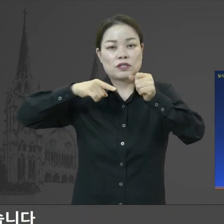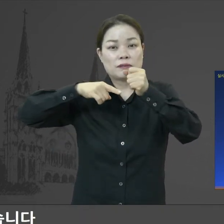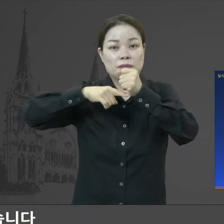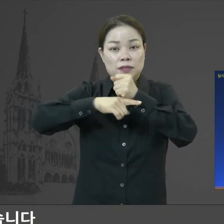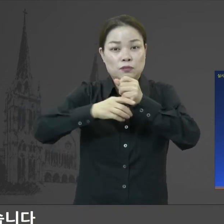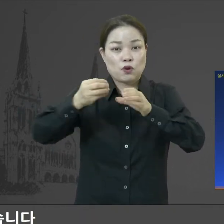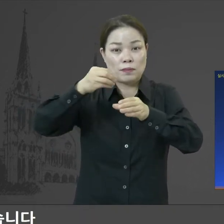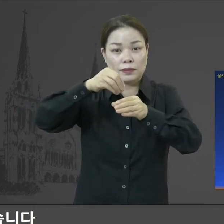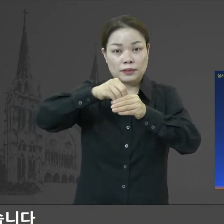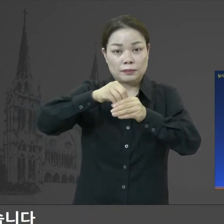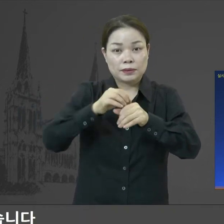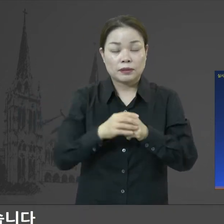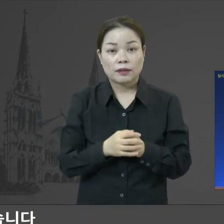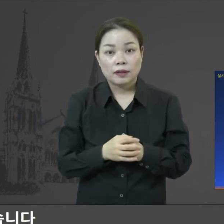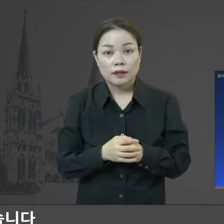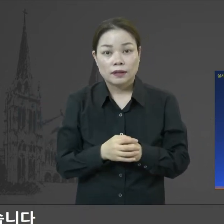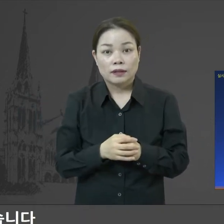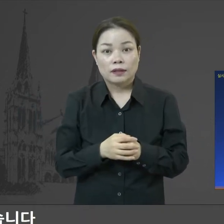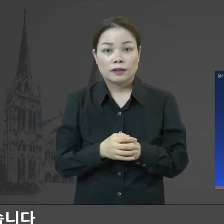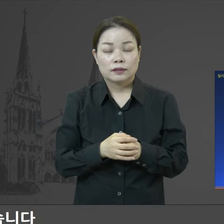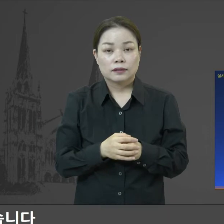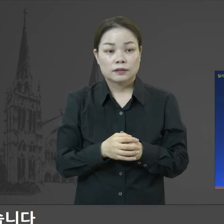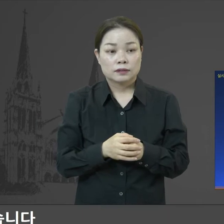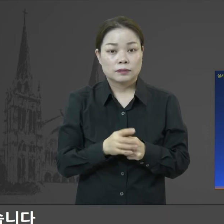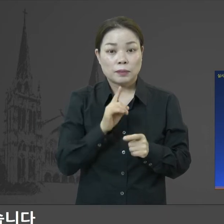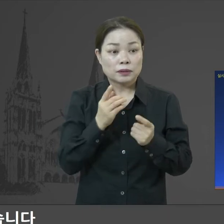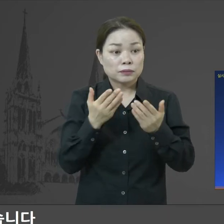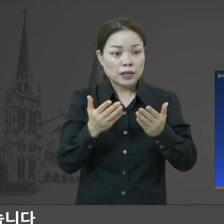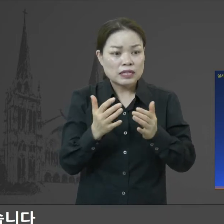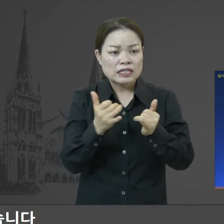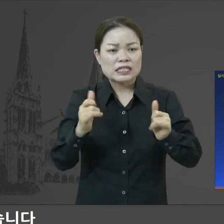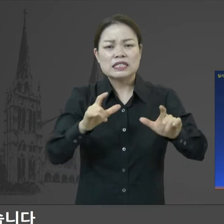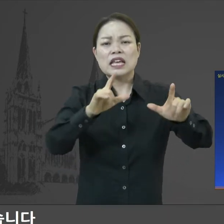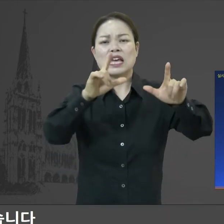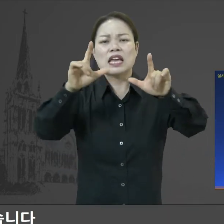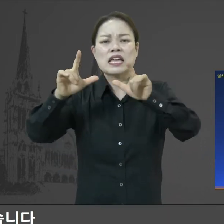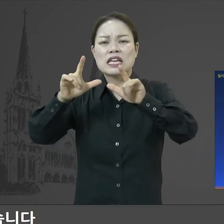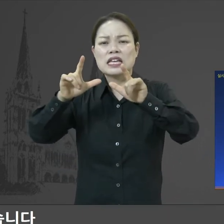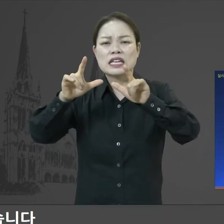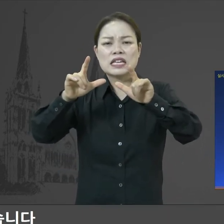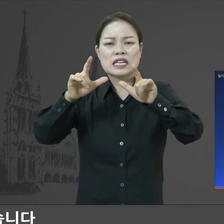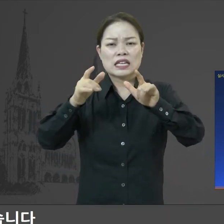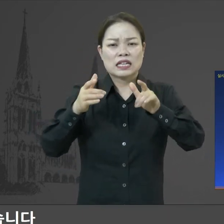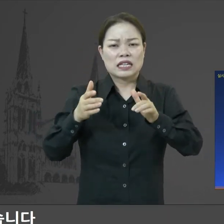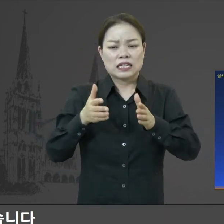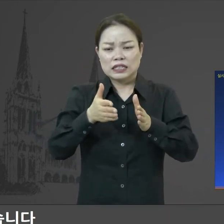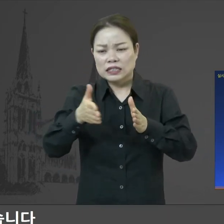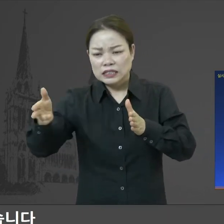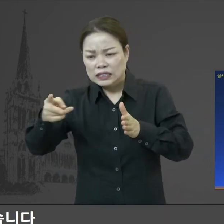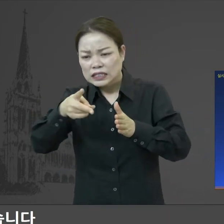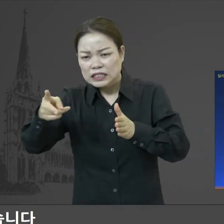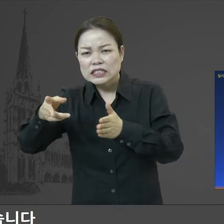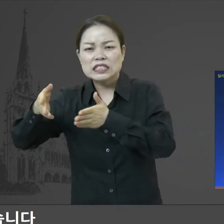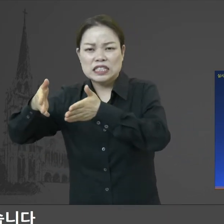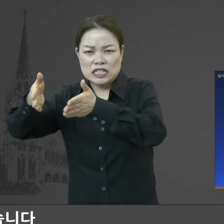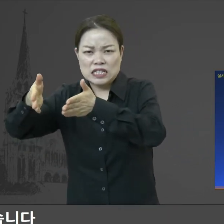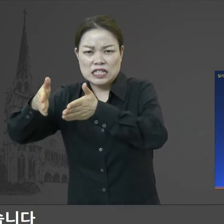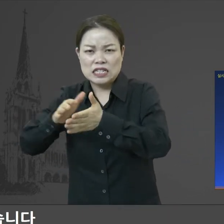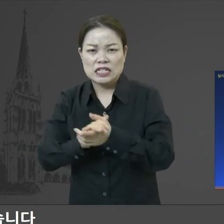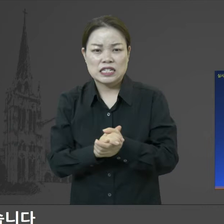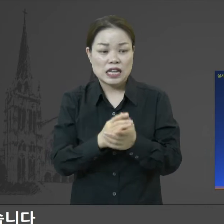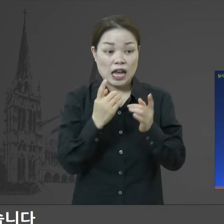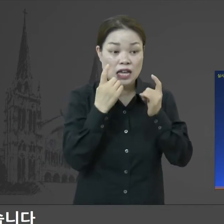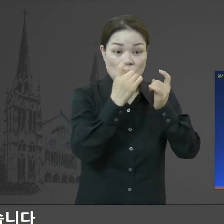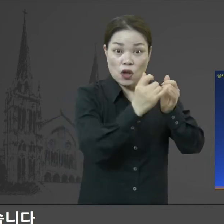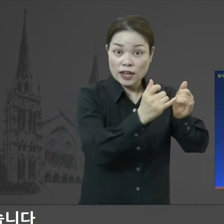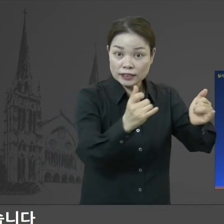의미합니다. 다시 말하면 딱 잘라 얘기하면 인생 자체를 길로 묘사하고 있는 것이죠. 한